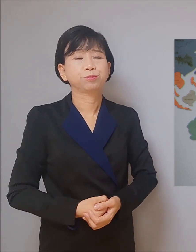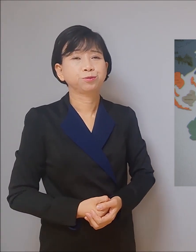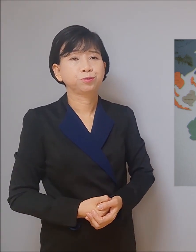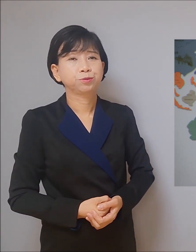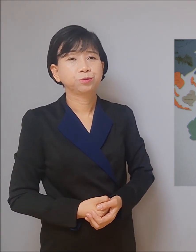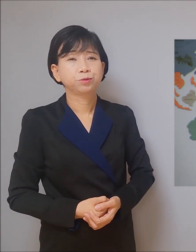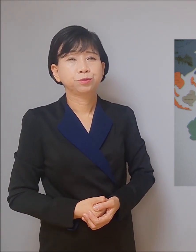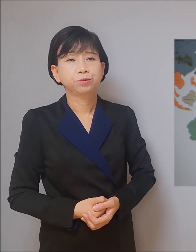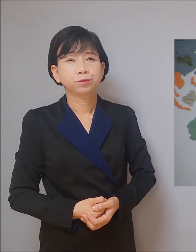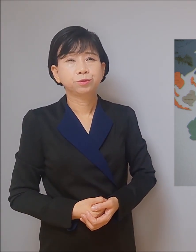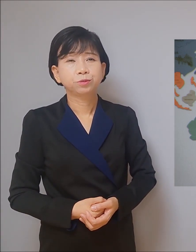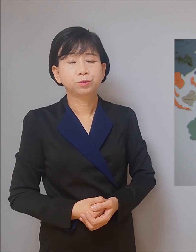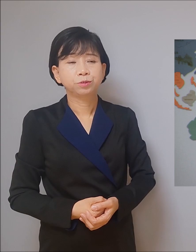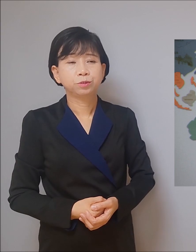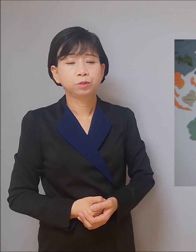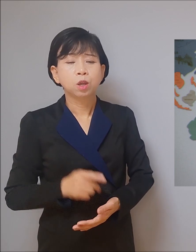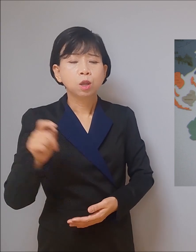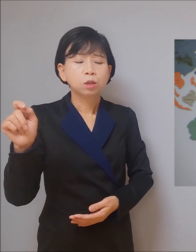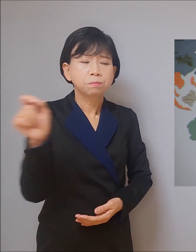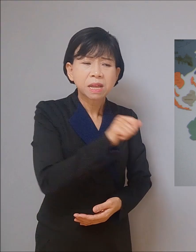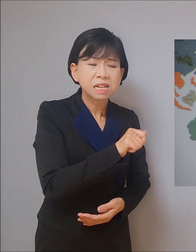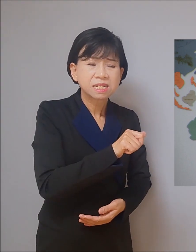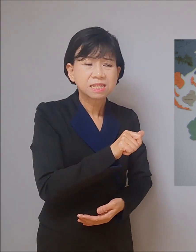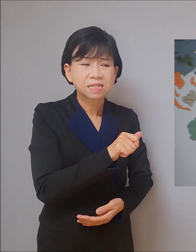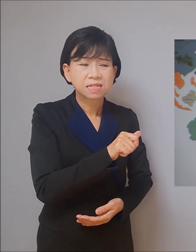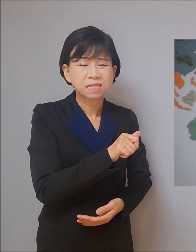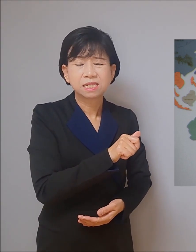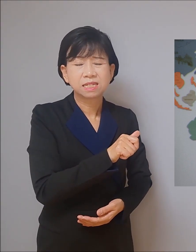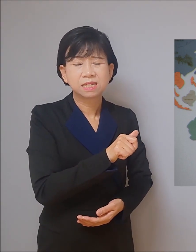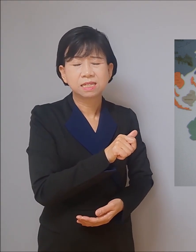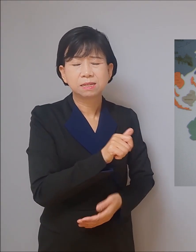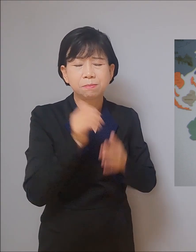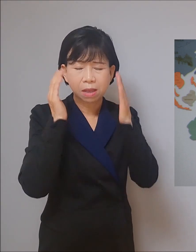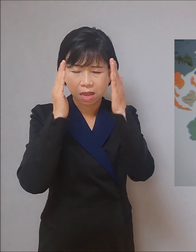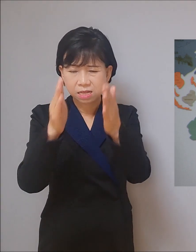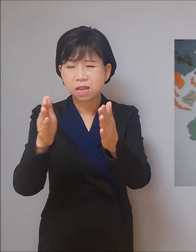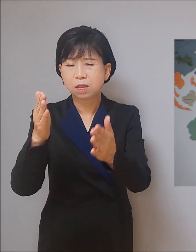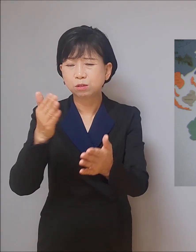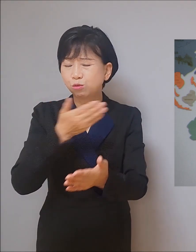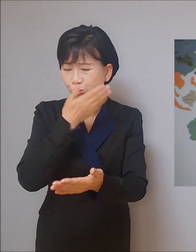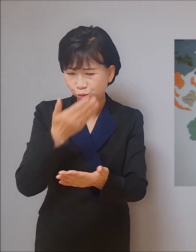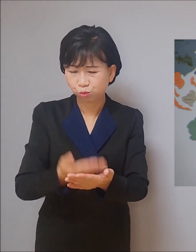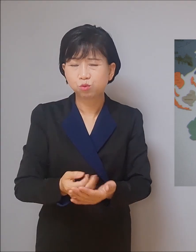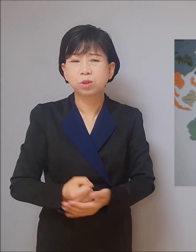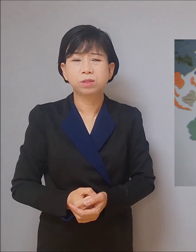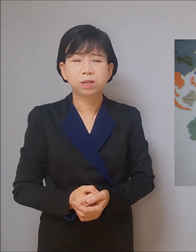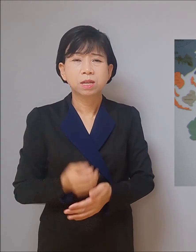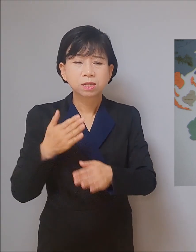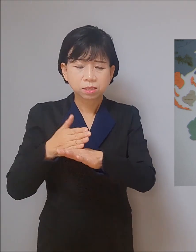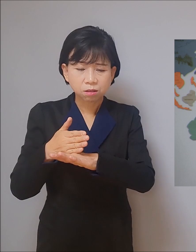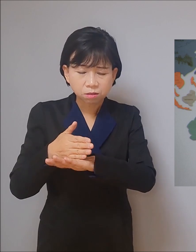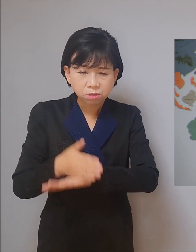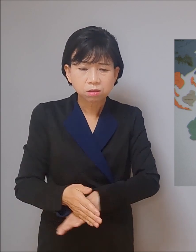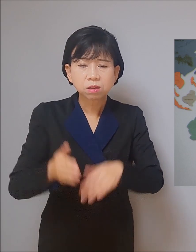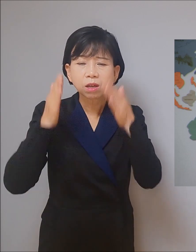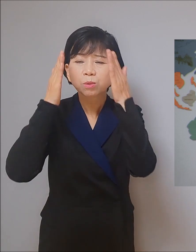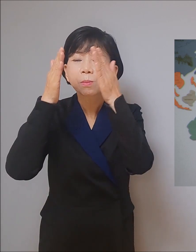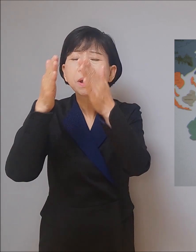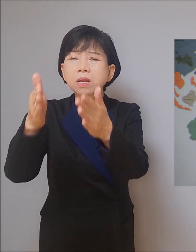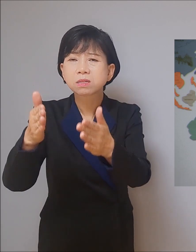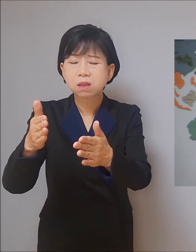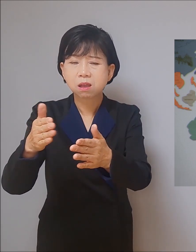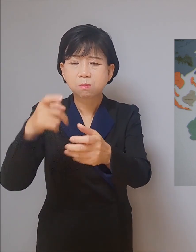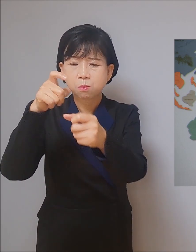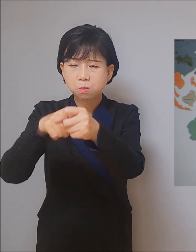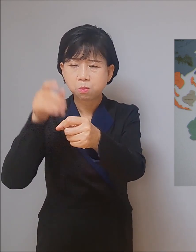우리 흔한 말로 속도보다 방향이다 이런 말이 있잖아요. 이야, 열심히 달려갔는데 방향이 틀린 거예요.